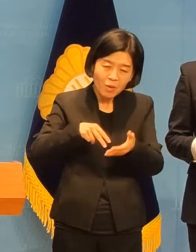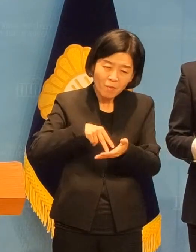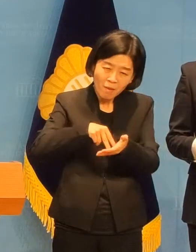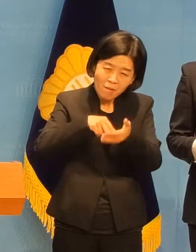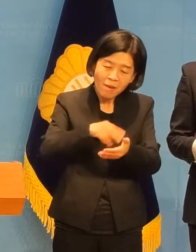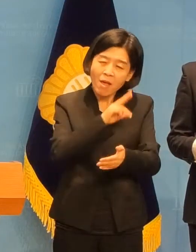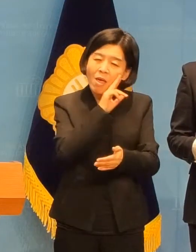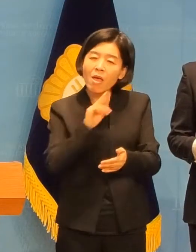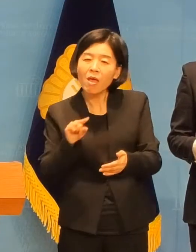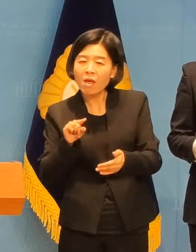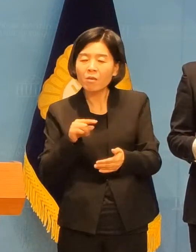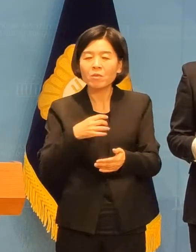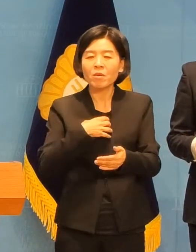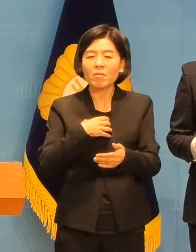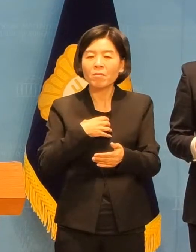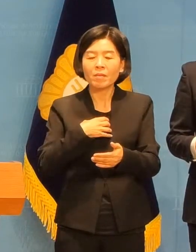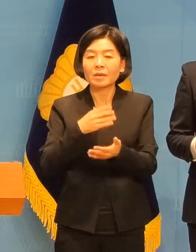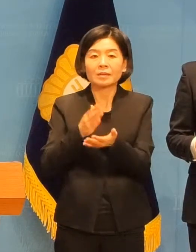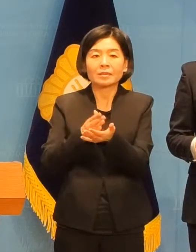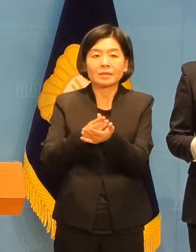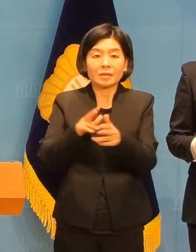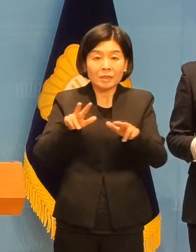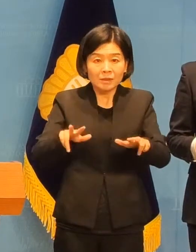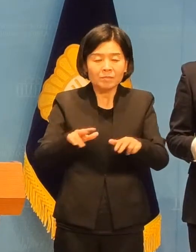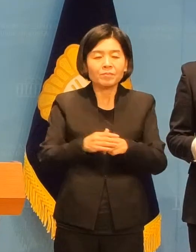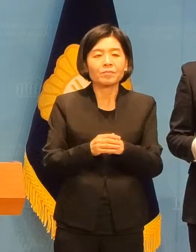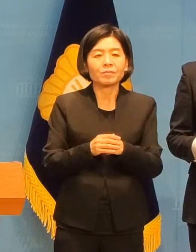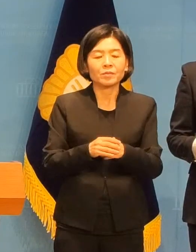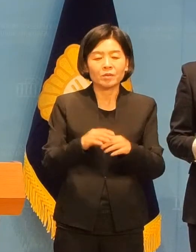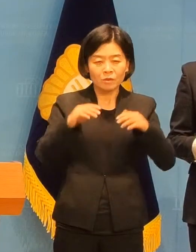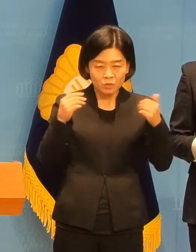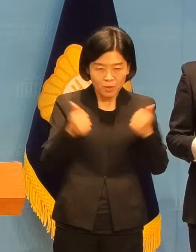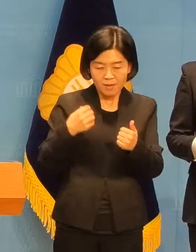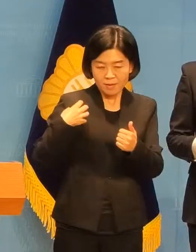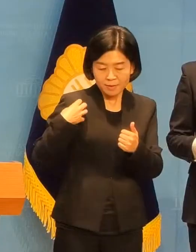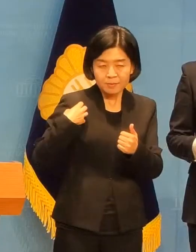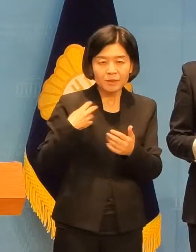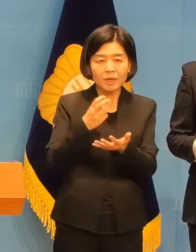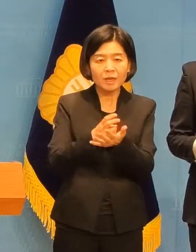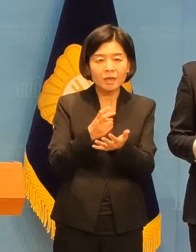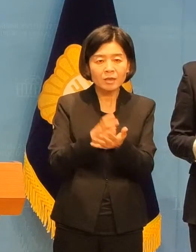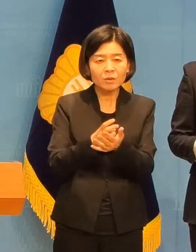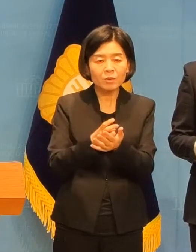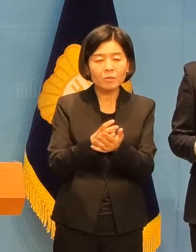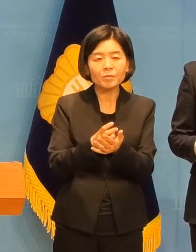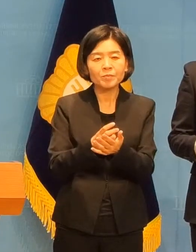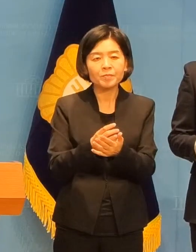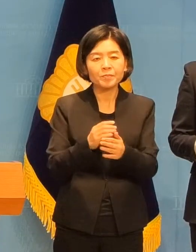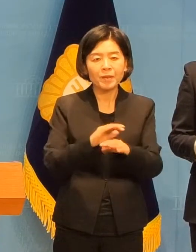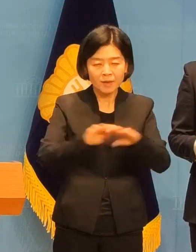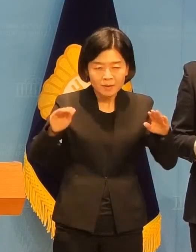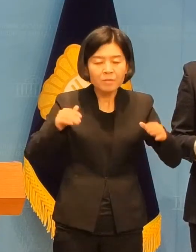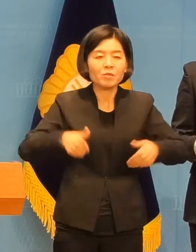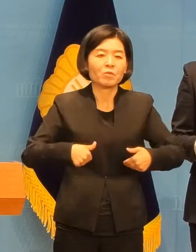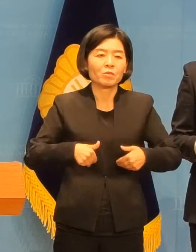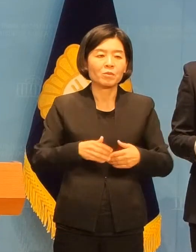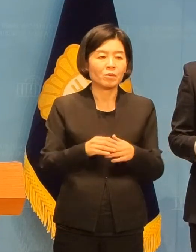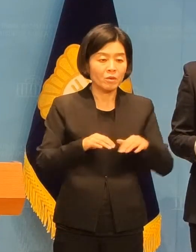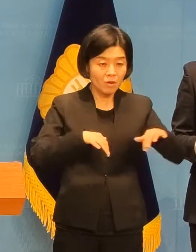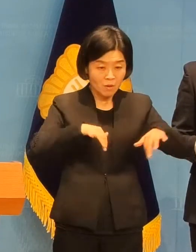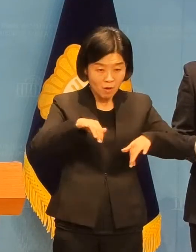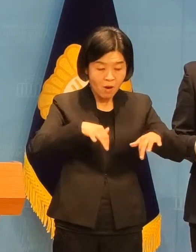바로잡고 국회가 이번 개정안을 통해 제도의 공백을 메워야 합니다. 국민이 안심하고 걸을 수 있는